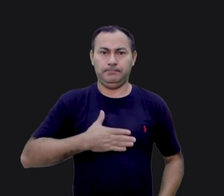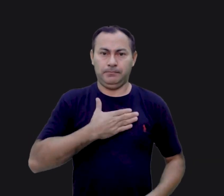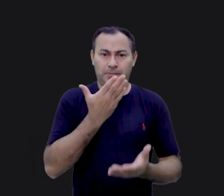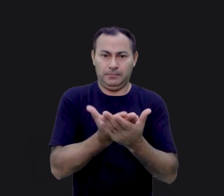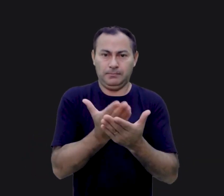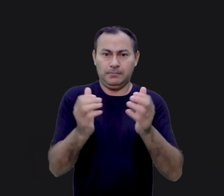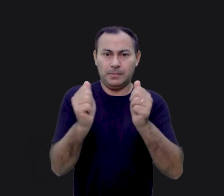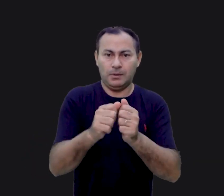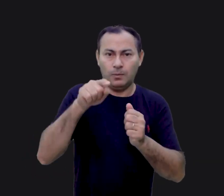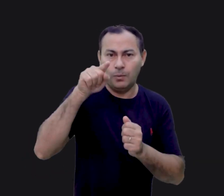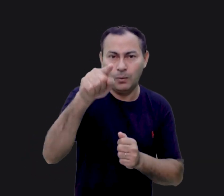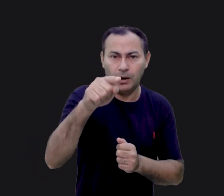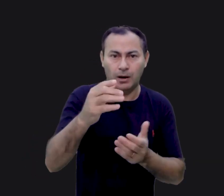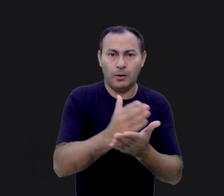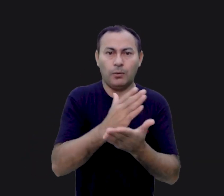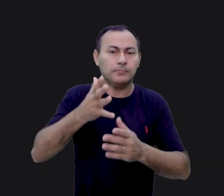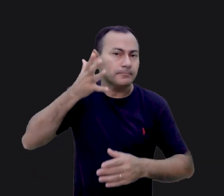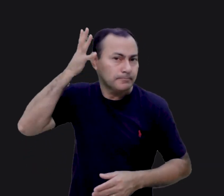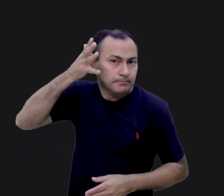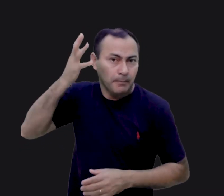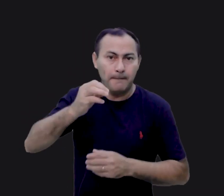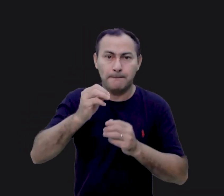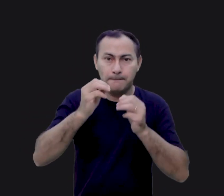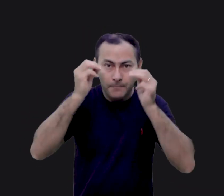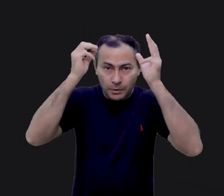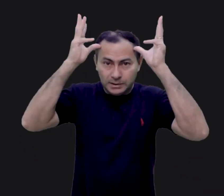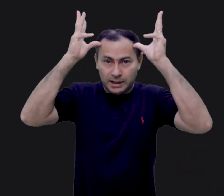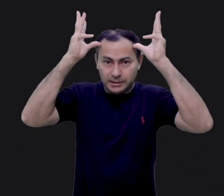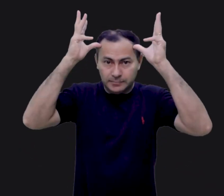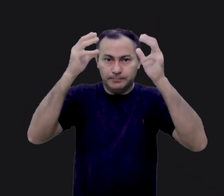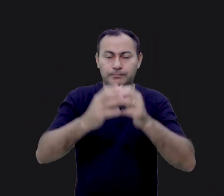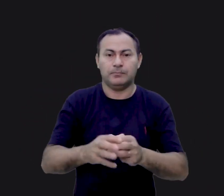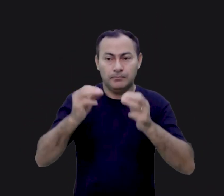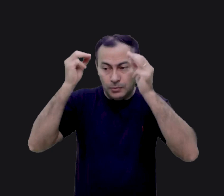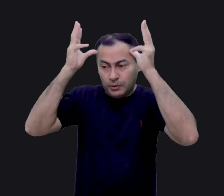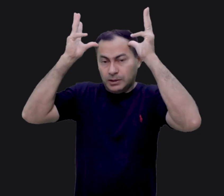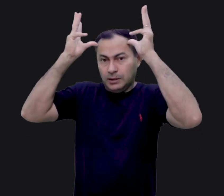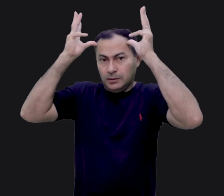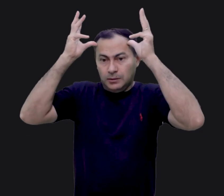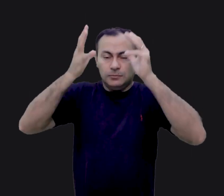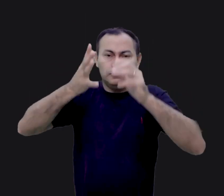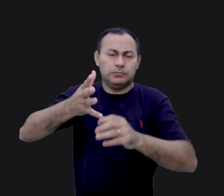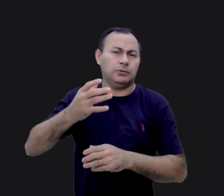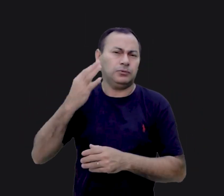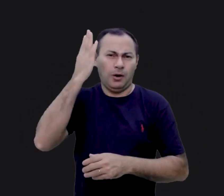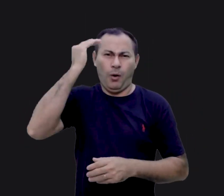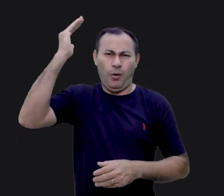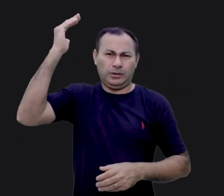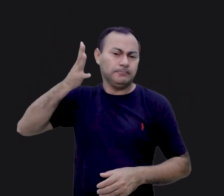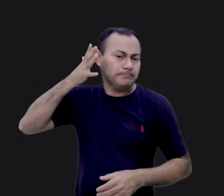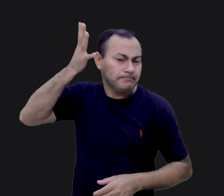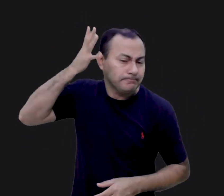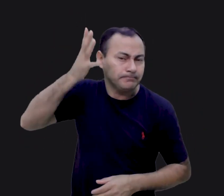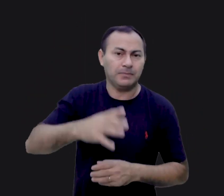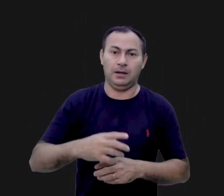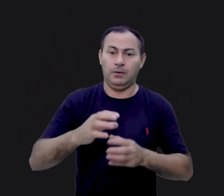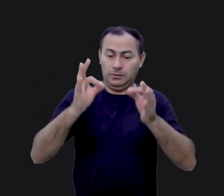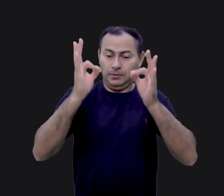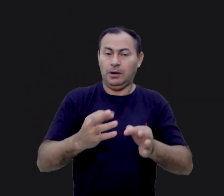eu gostaria de estudar com vocês alguns dos sermões e Moisés Moisés foi um grande pregador honestamente eu acho